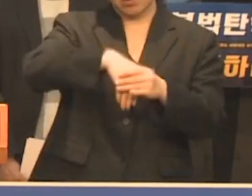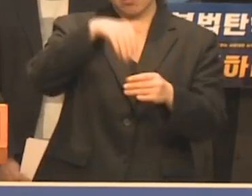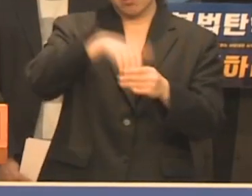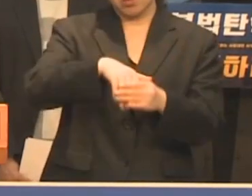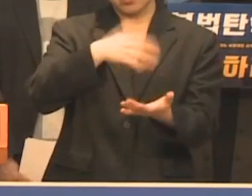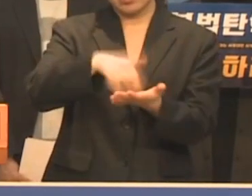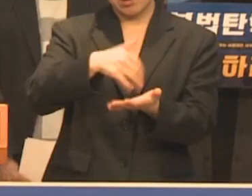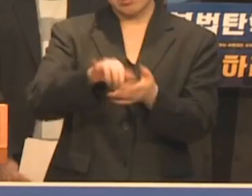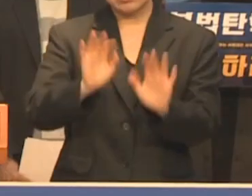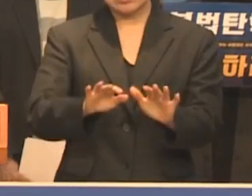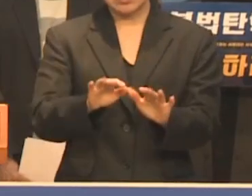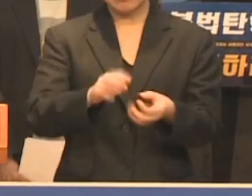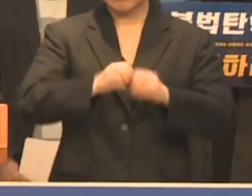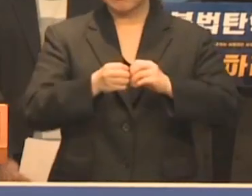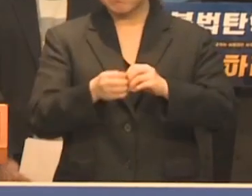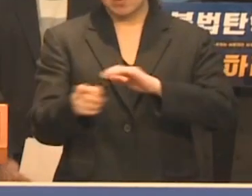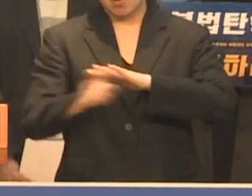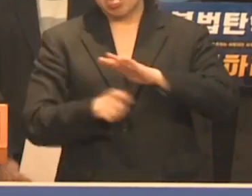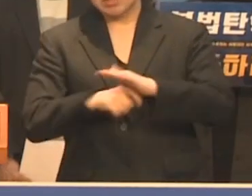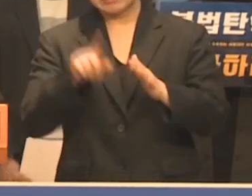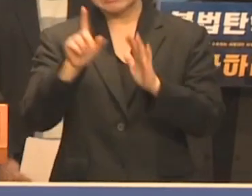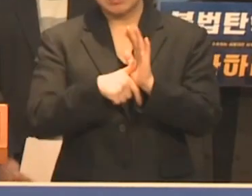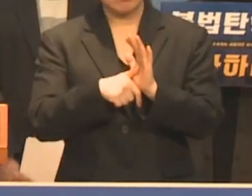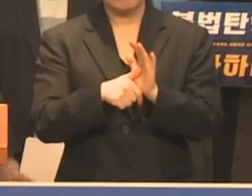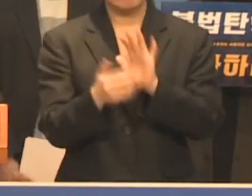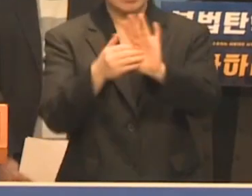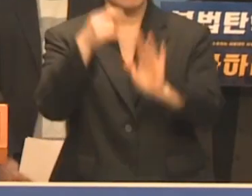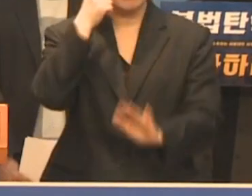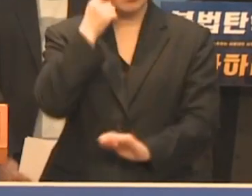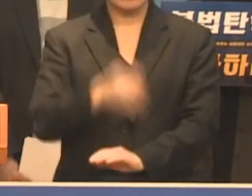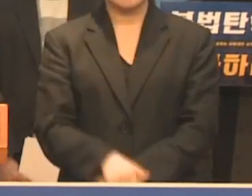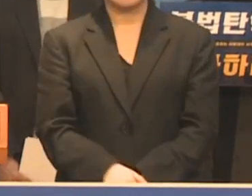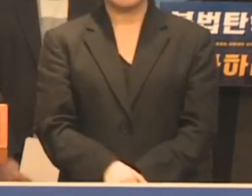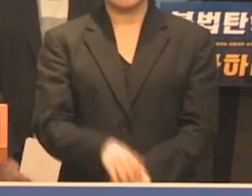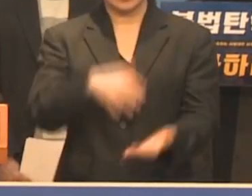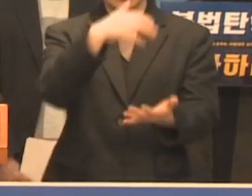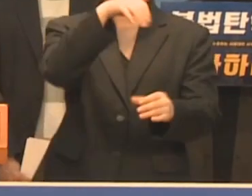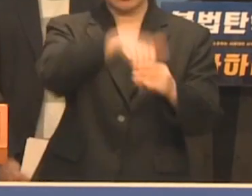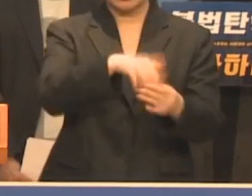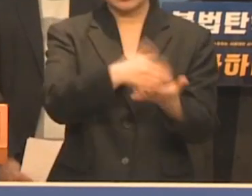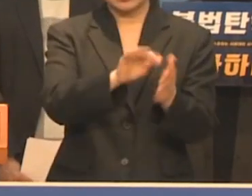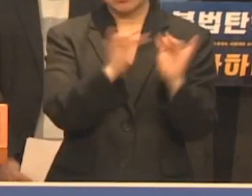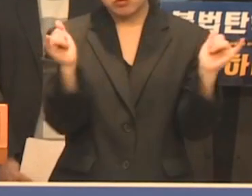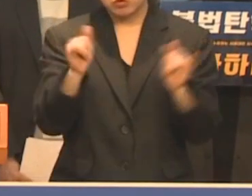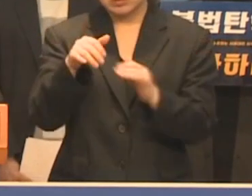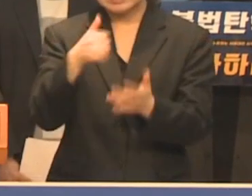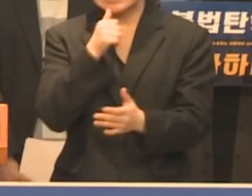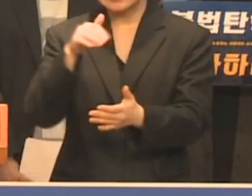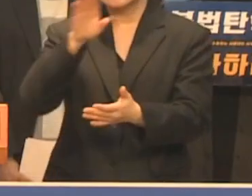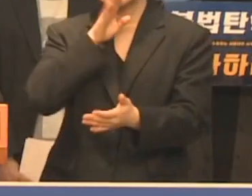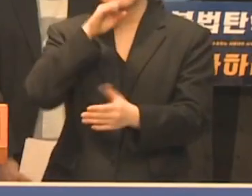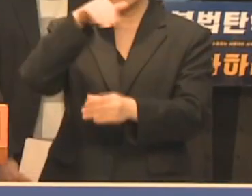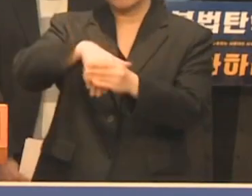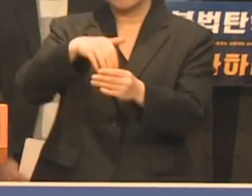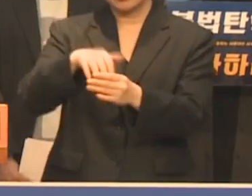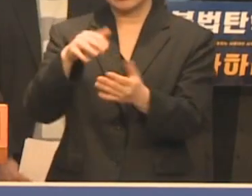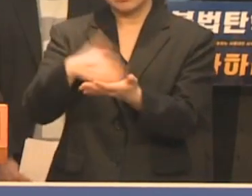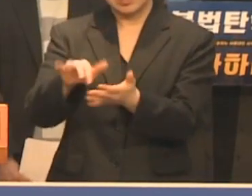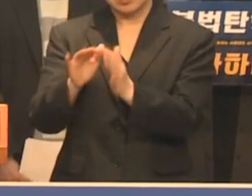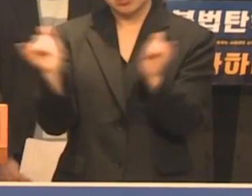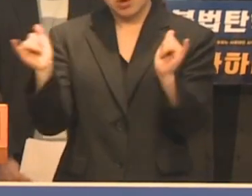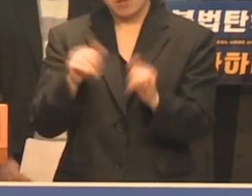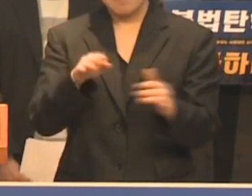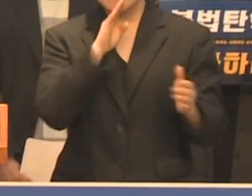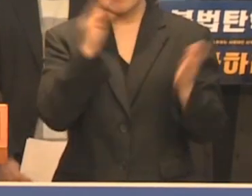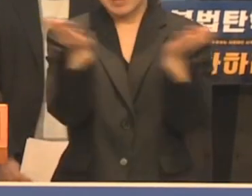전산 시스템은 해킹과 조작에 무방비한 상태라는 것입니다. 선관위는 투표자 수와 실제 투표자 수가 일치하는지 확인하는 검증조차